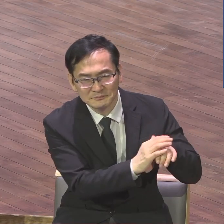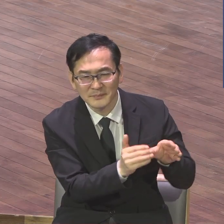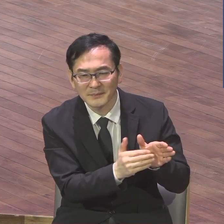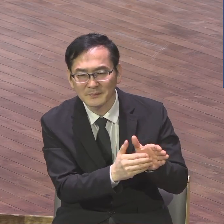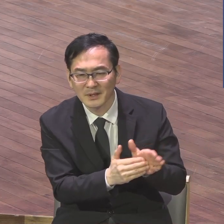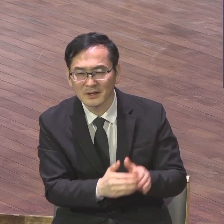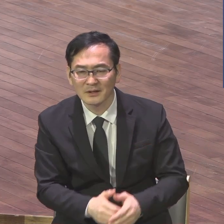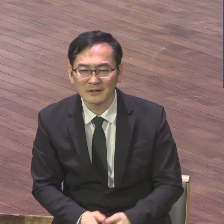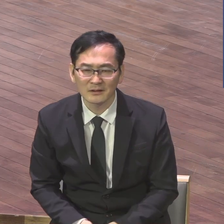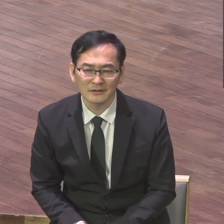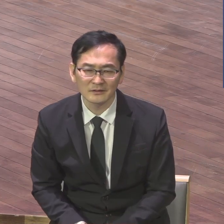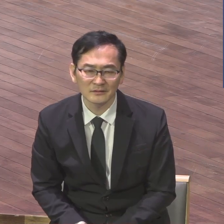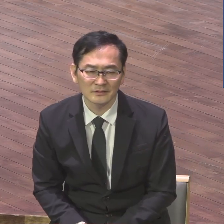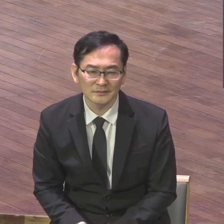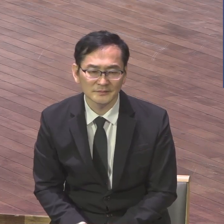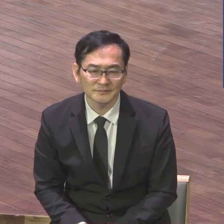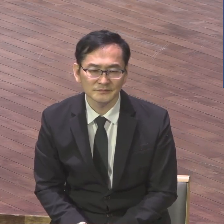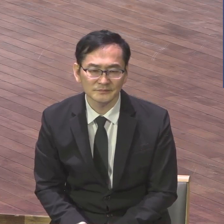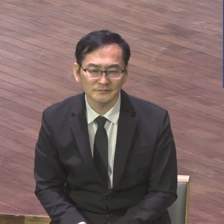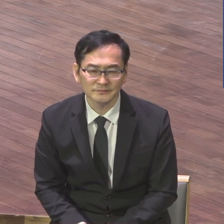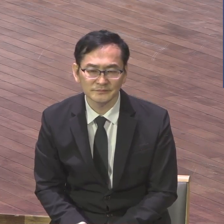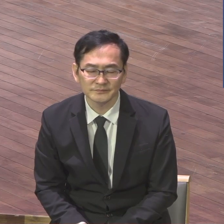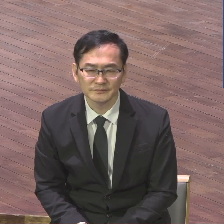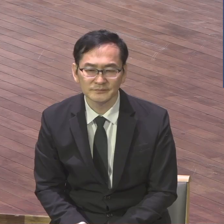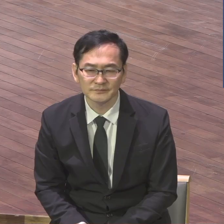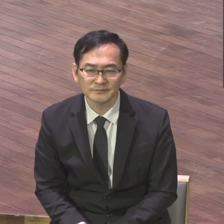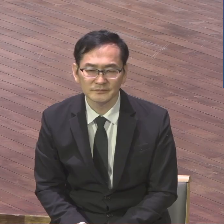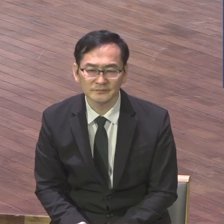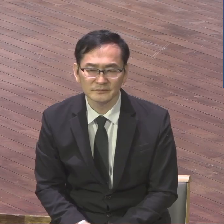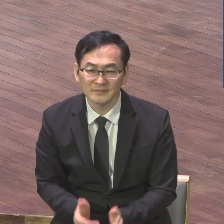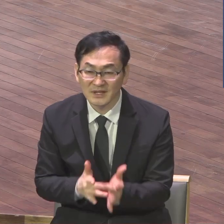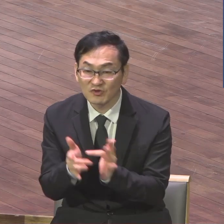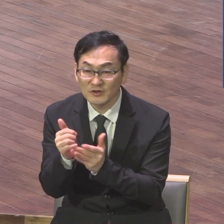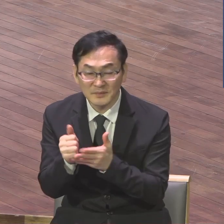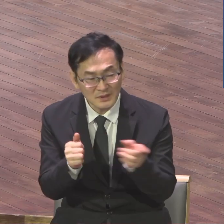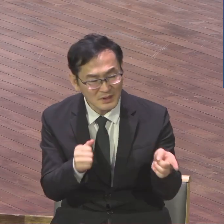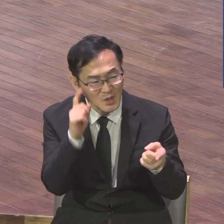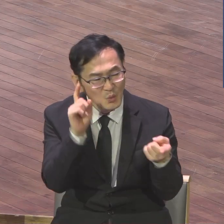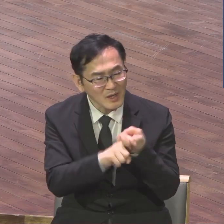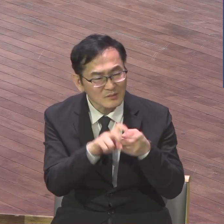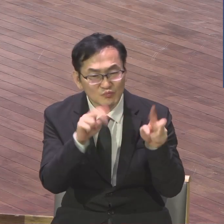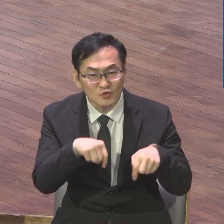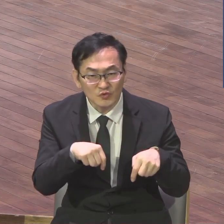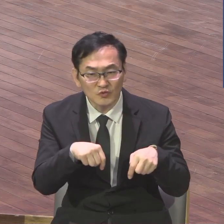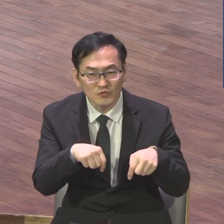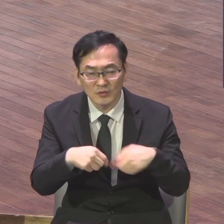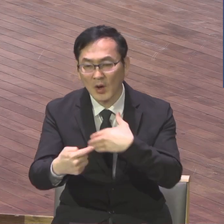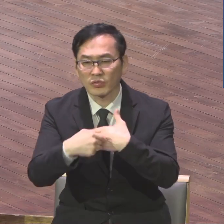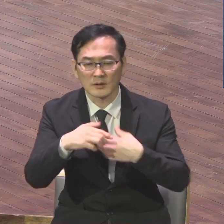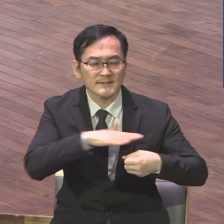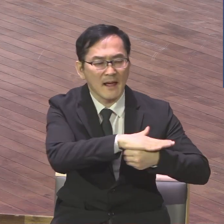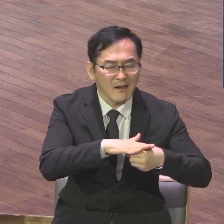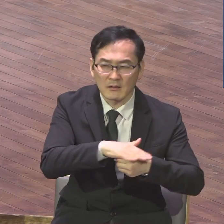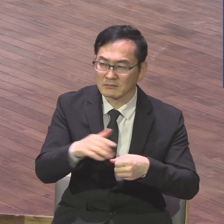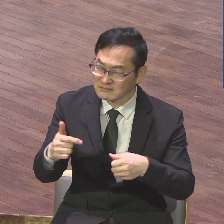보면은 마치 예수님이 전혀 이 집에 대해서 관심이 없는 것처럼 보입니다.